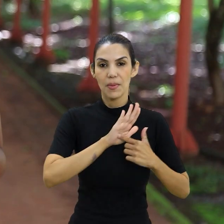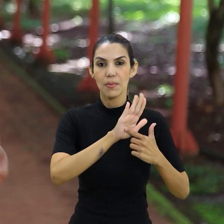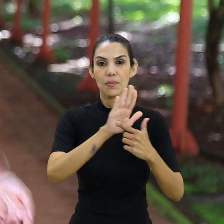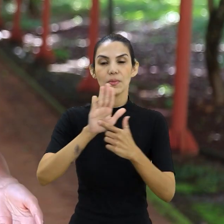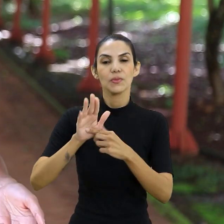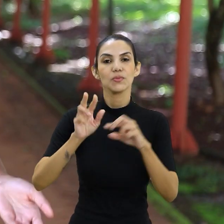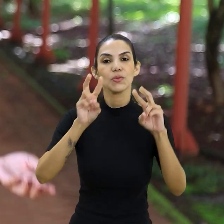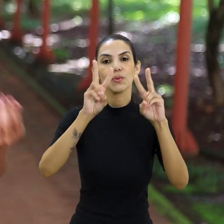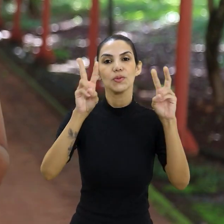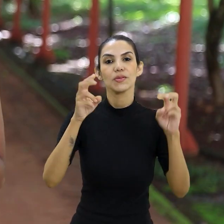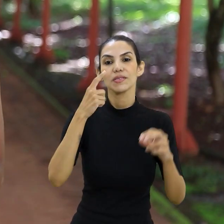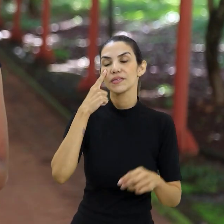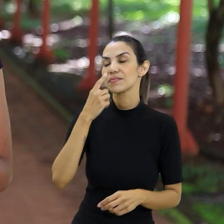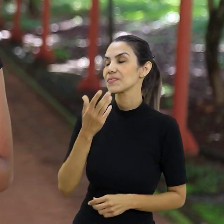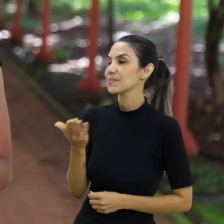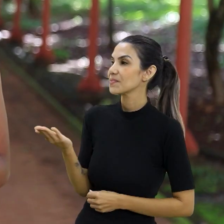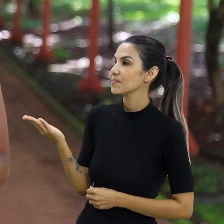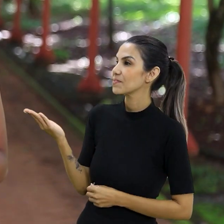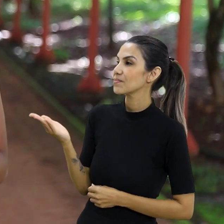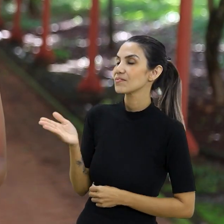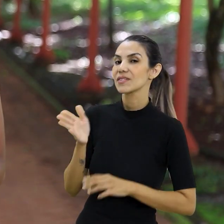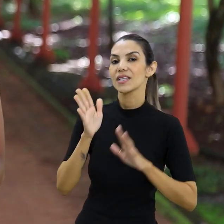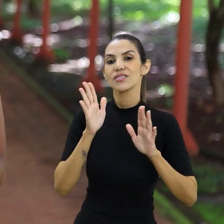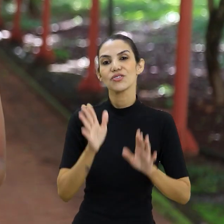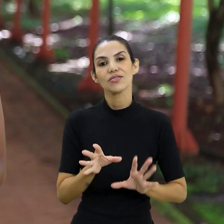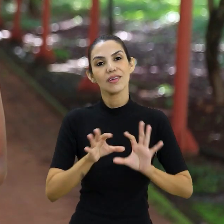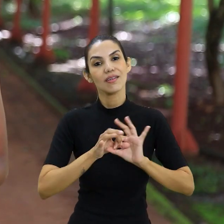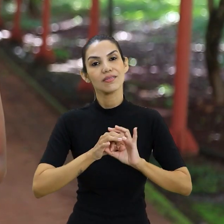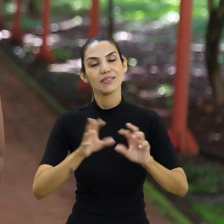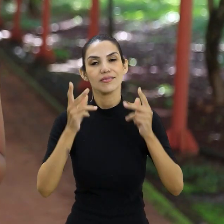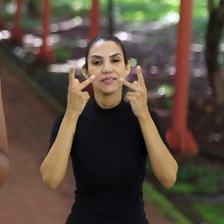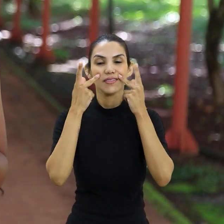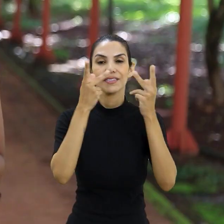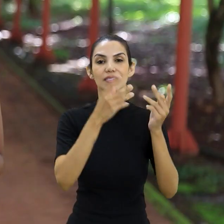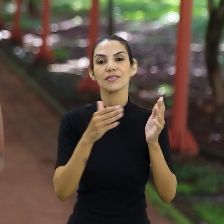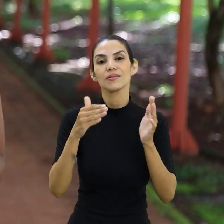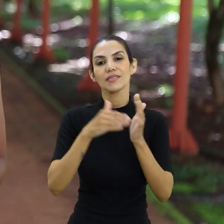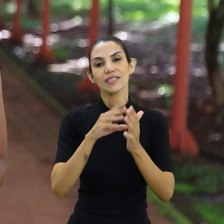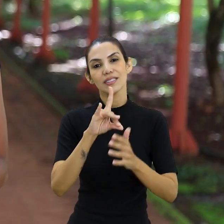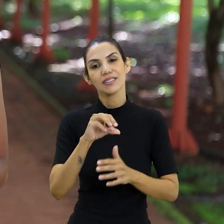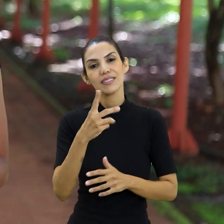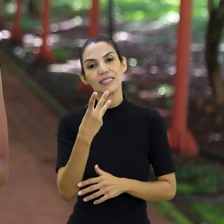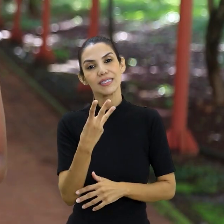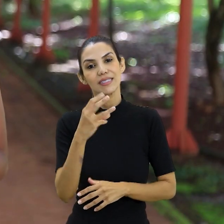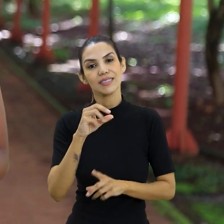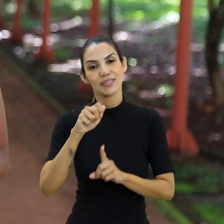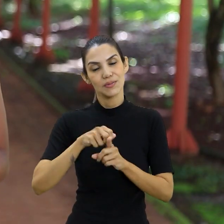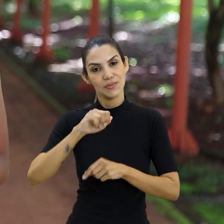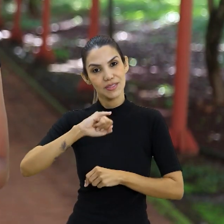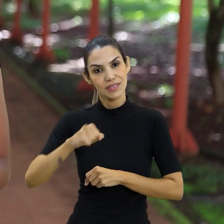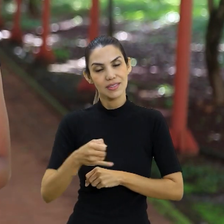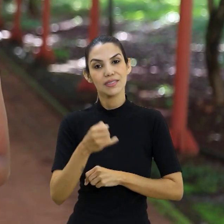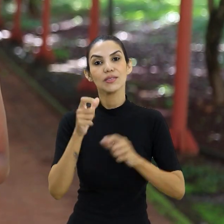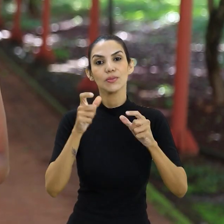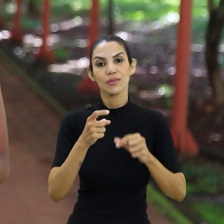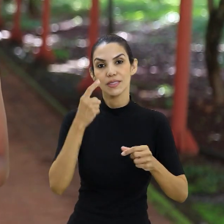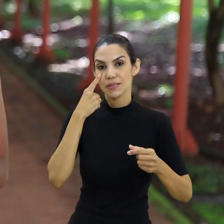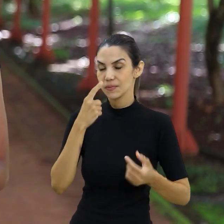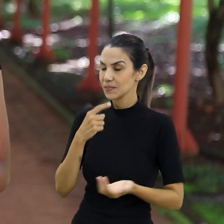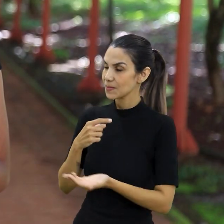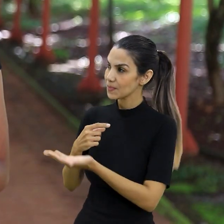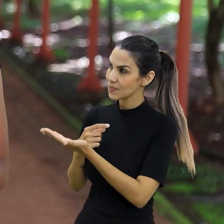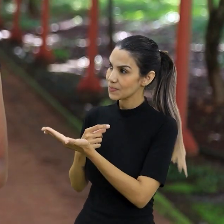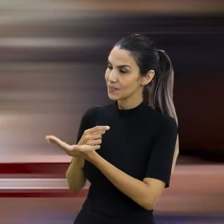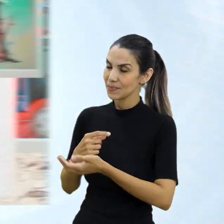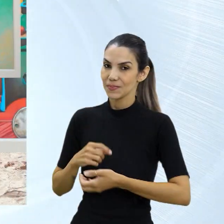exposição Arquétipos do Tolentino está aberta à visitação até o dia 30 de janeiro, na Galeria de Vidro do Centro Cultural